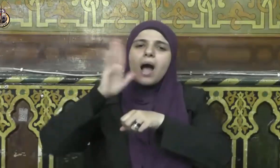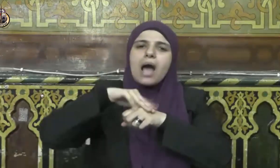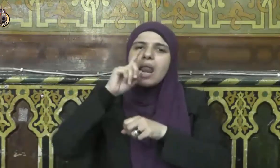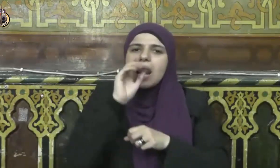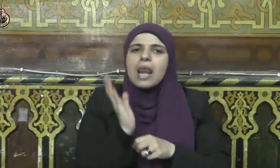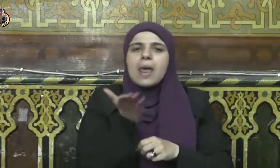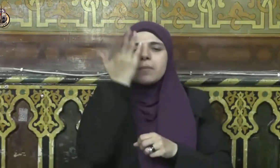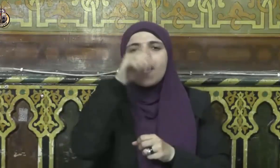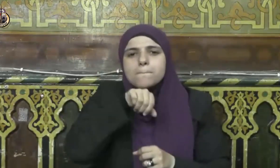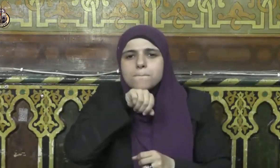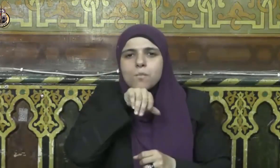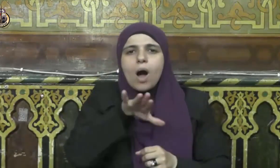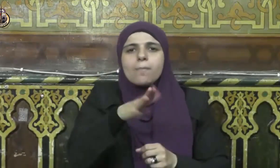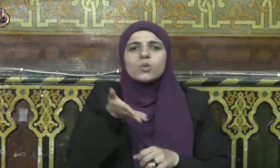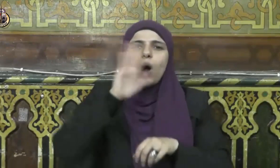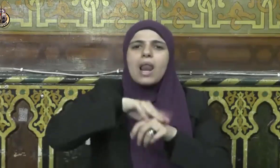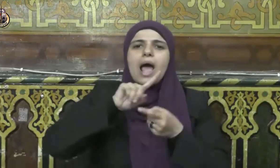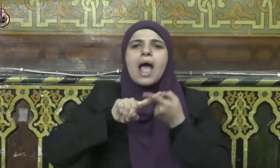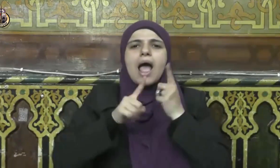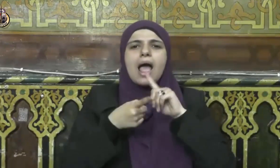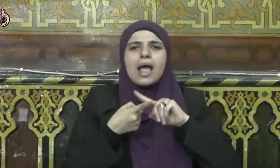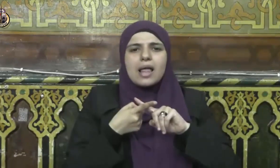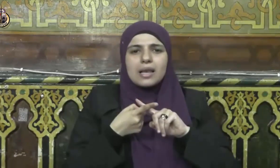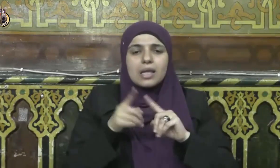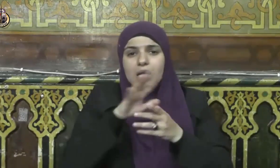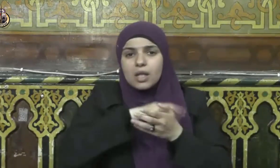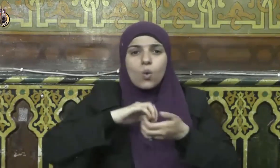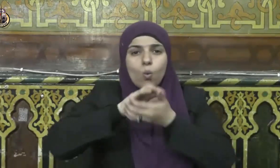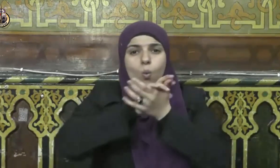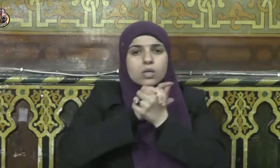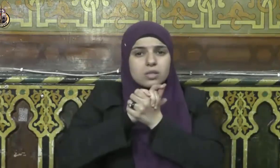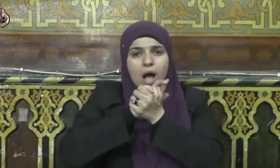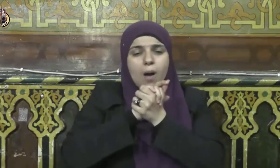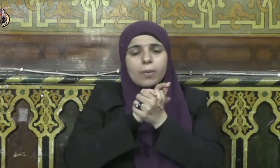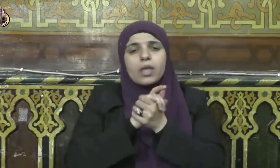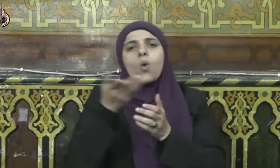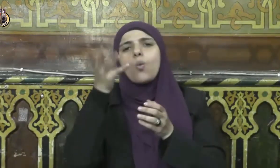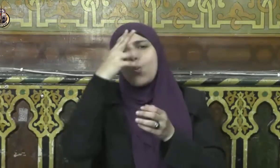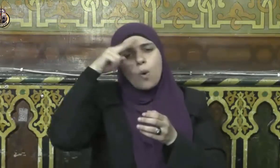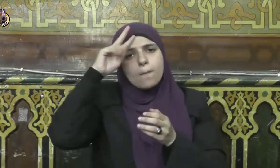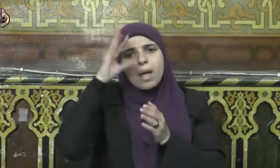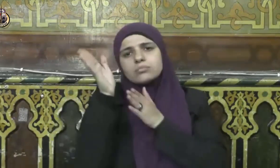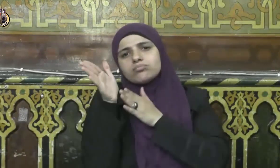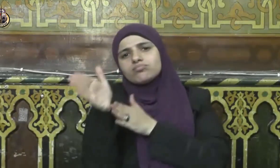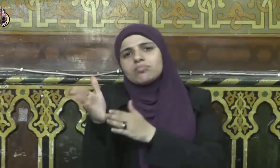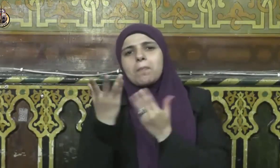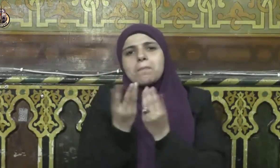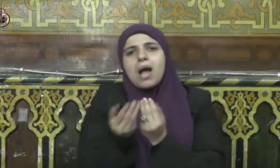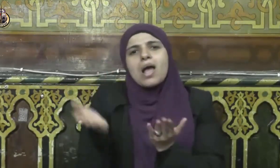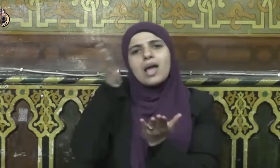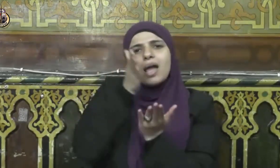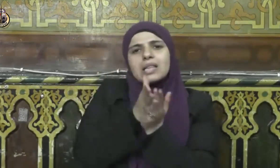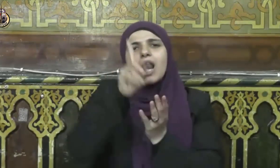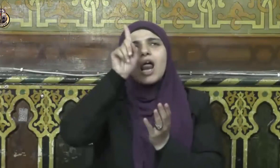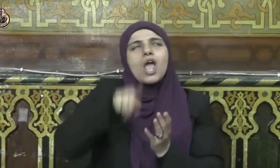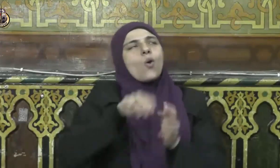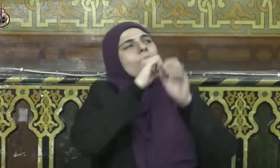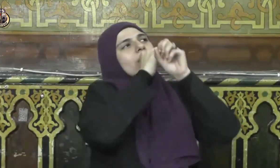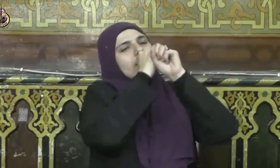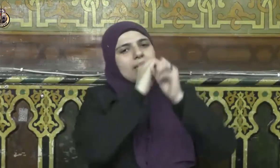على سيدنا محمد وعلى آله وصحبه ومن اهتدى بهديه إلى